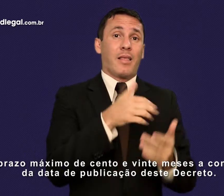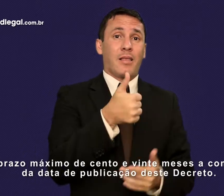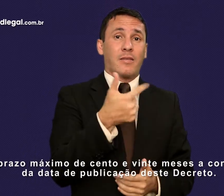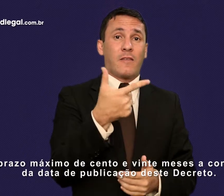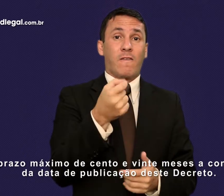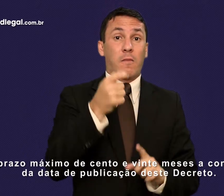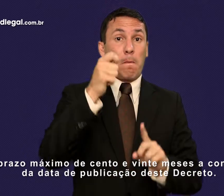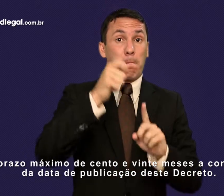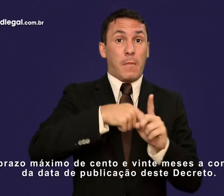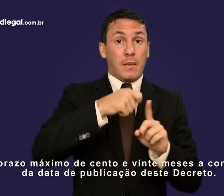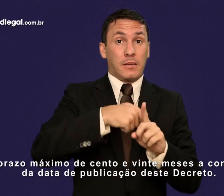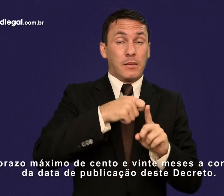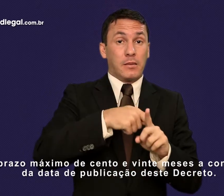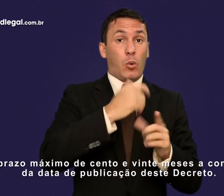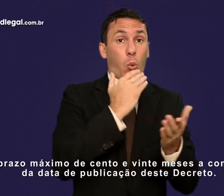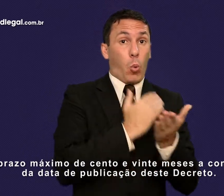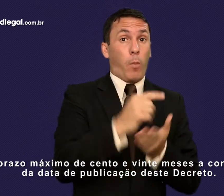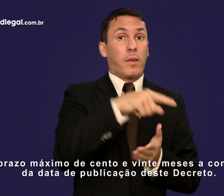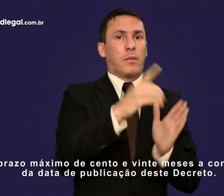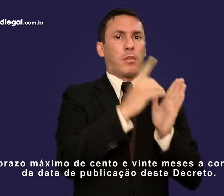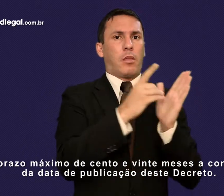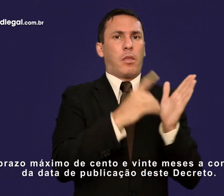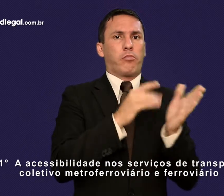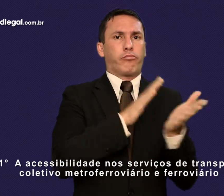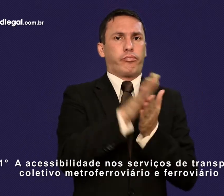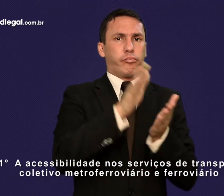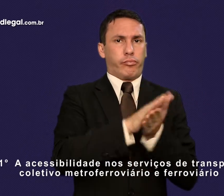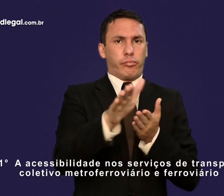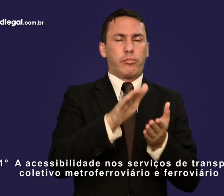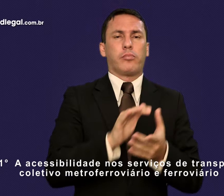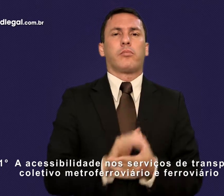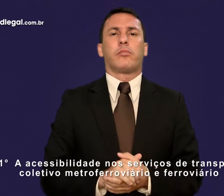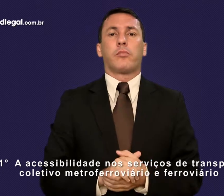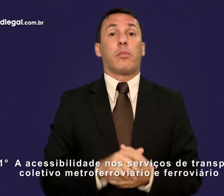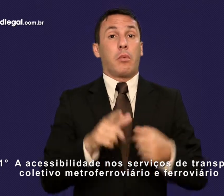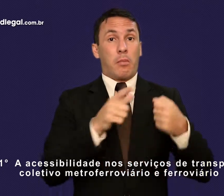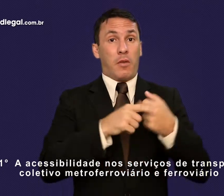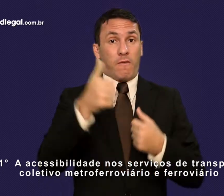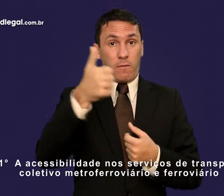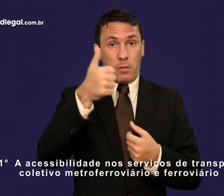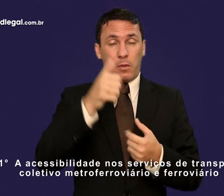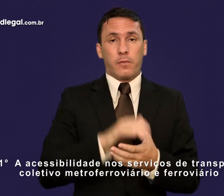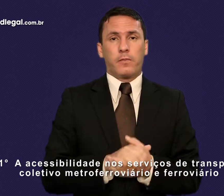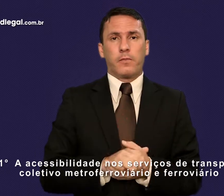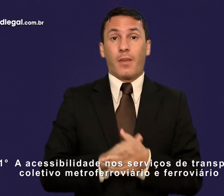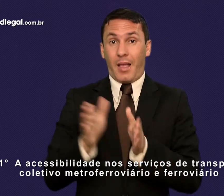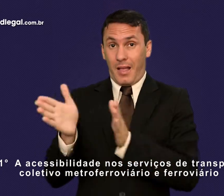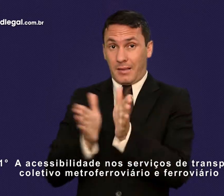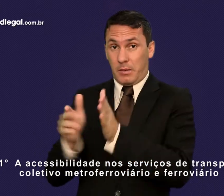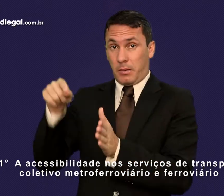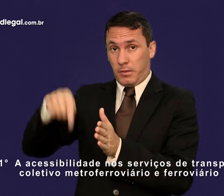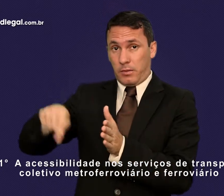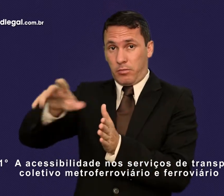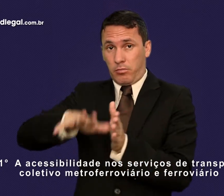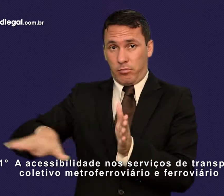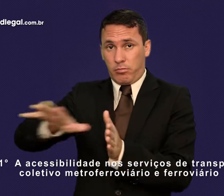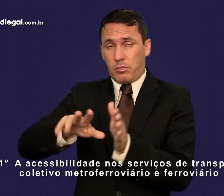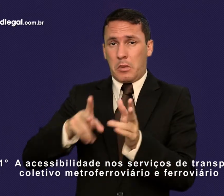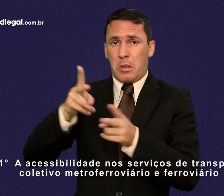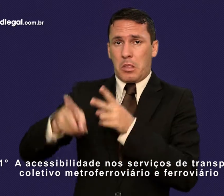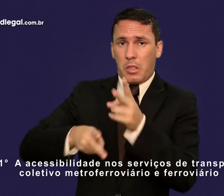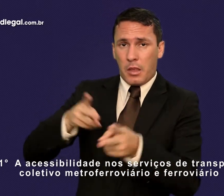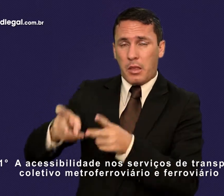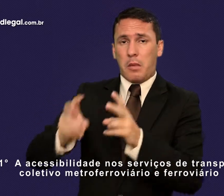meses a contar da data de publicação deste decreto. Parágrafo 1º. A acessibilidade nos serviços de transporte